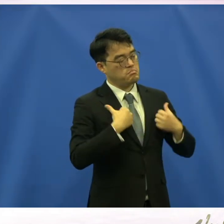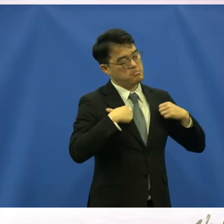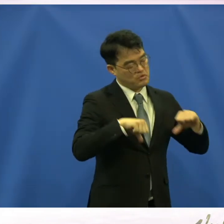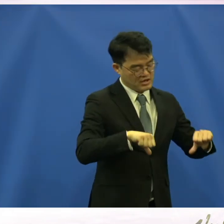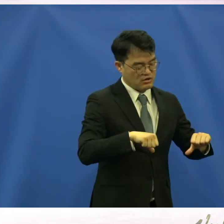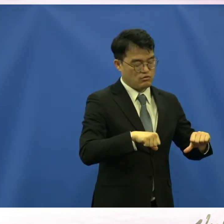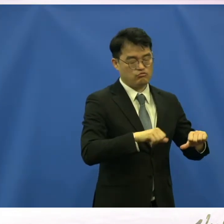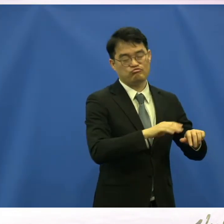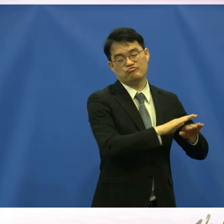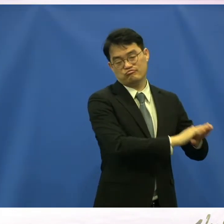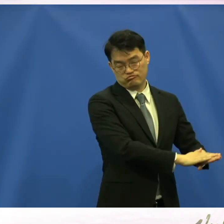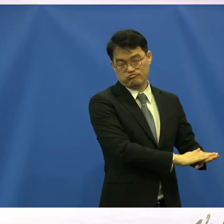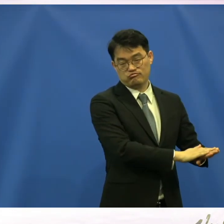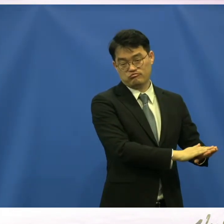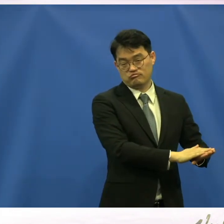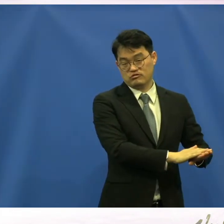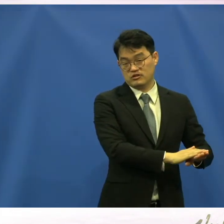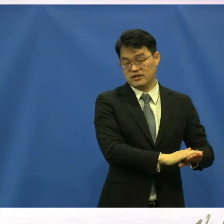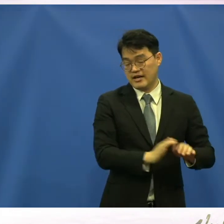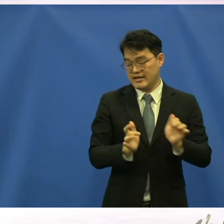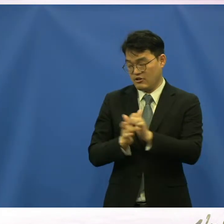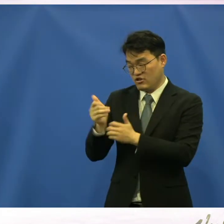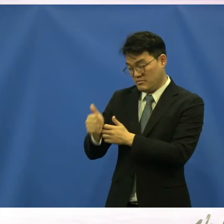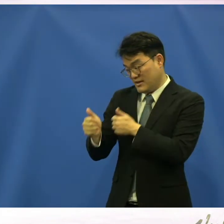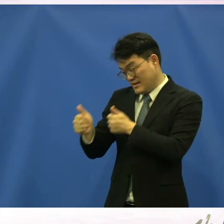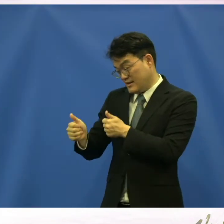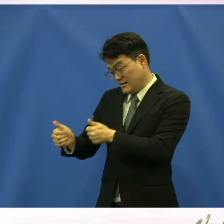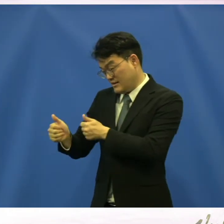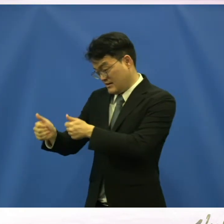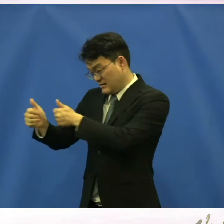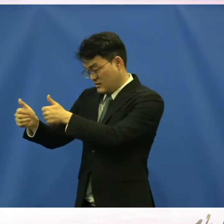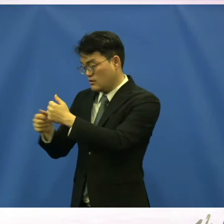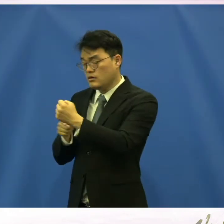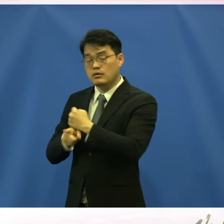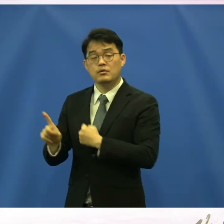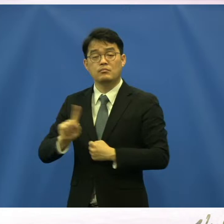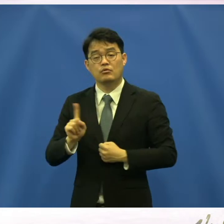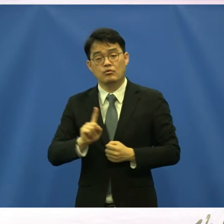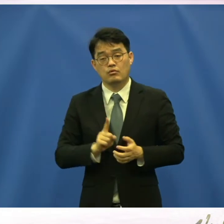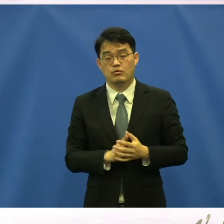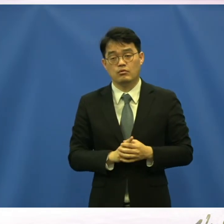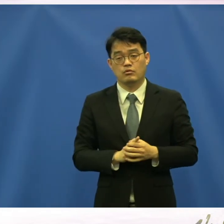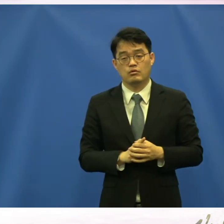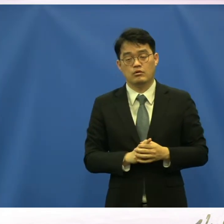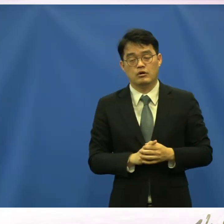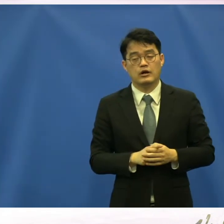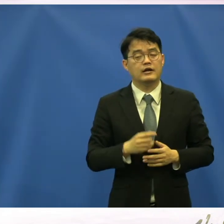망하라는 얘기와 비슷해요. 아, 나를 부인하고 직장생활을 어떻게 할 수 있나?